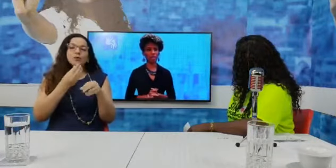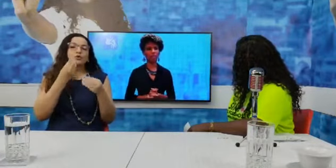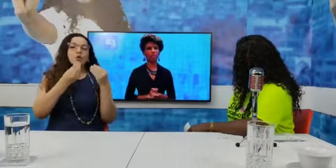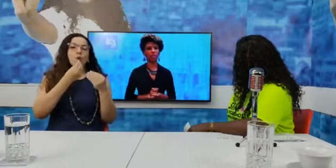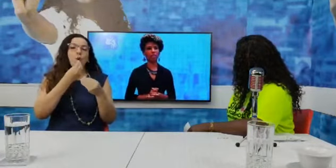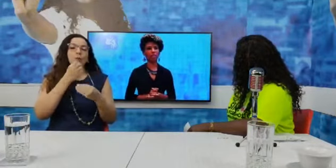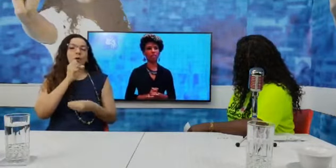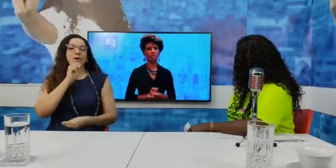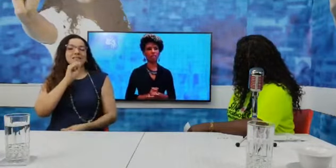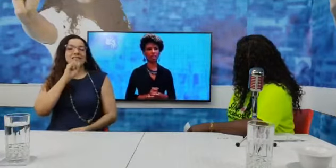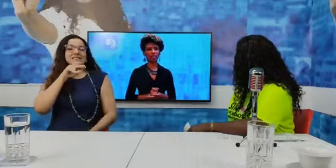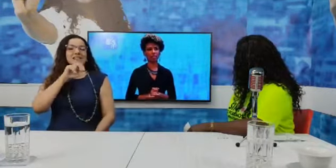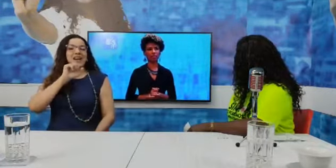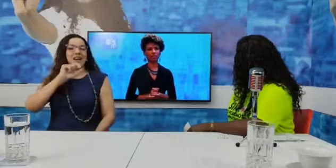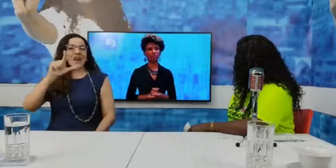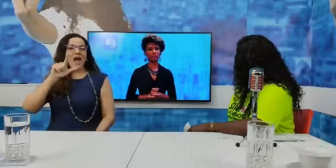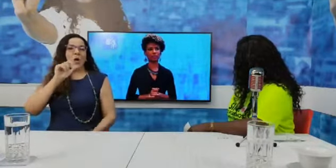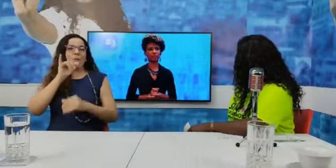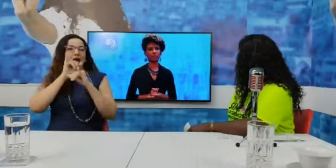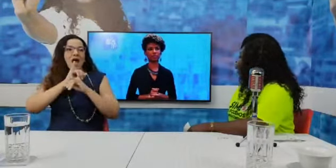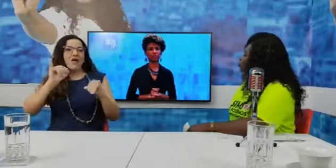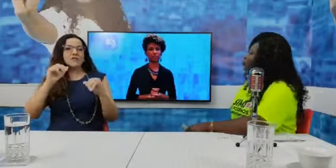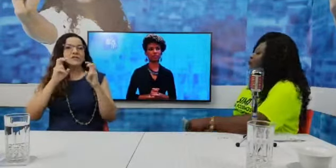Brasil têm utilizado